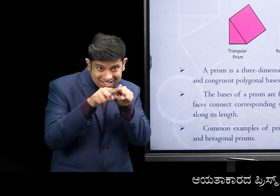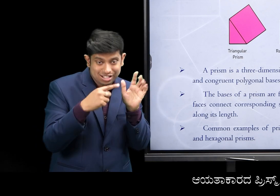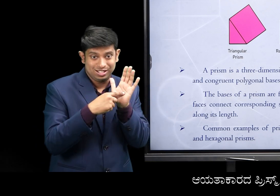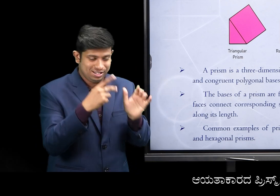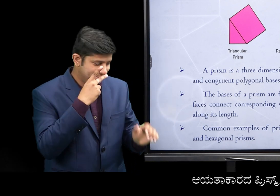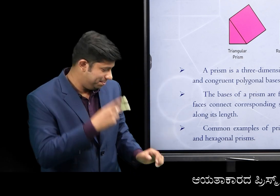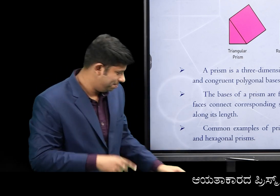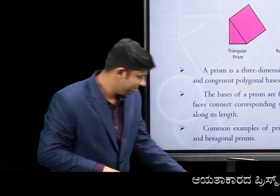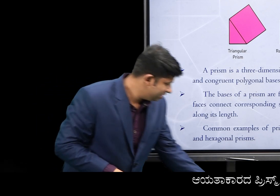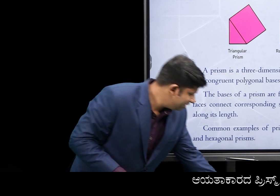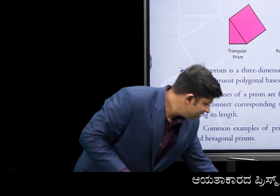ಆಯತಾಕಾರದ ಪ್ರಿಸಂಗಳು,